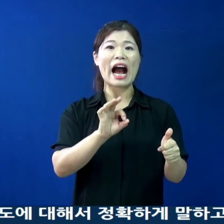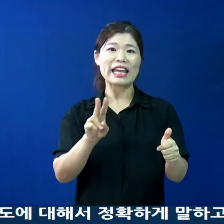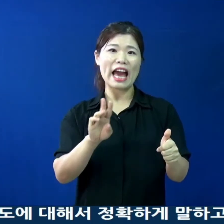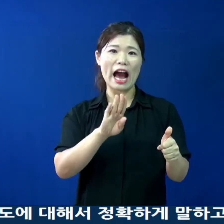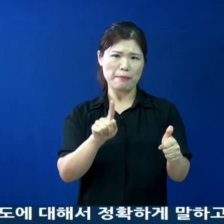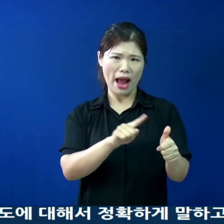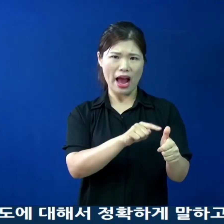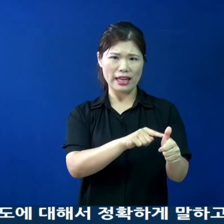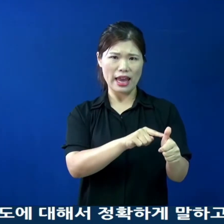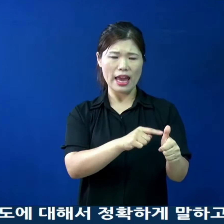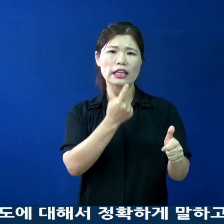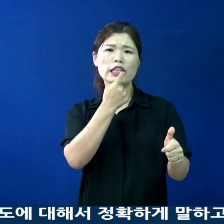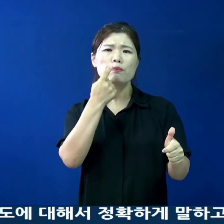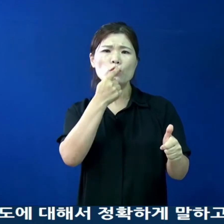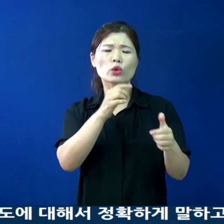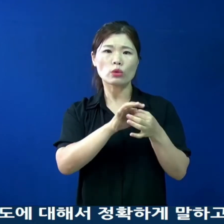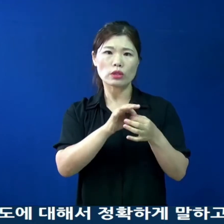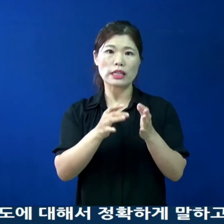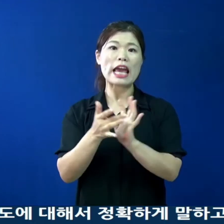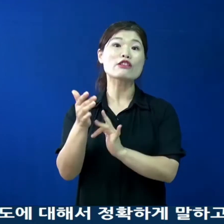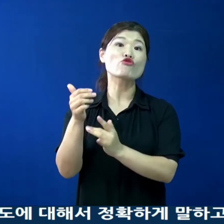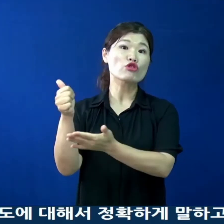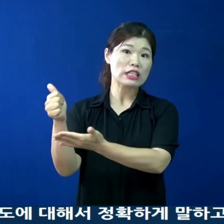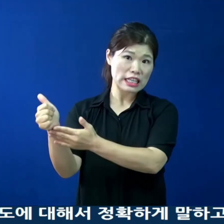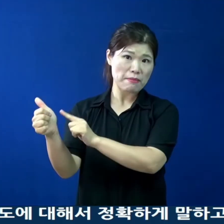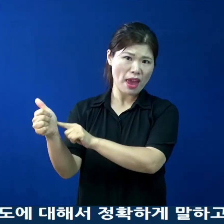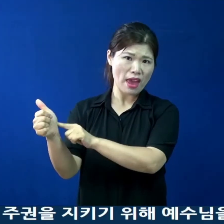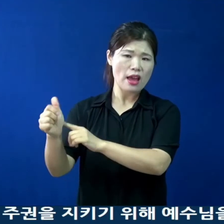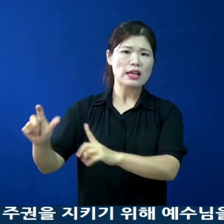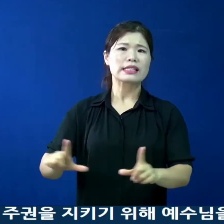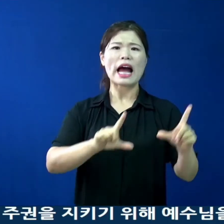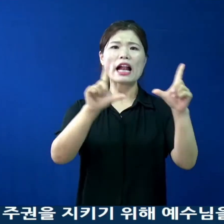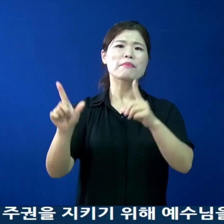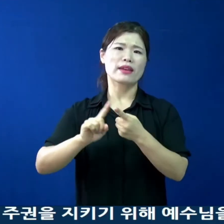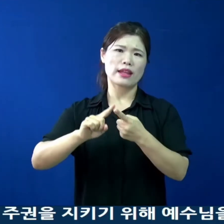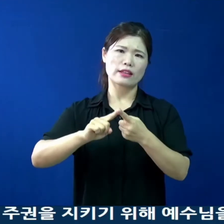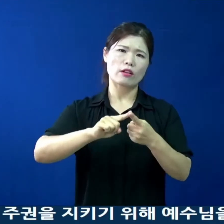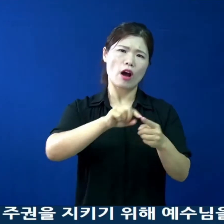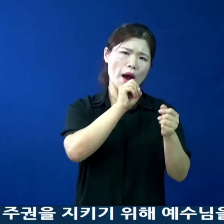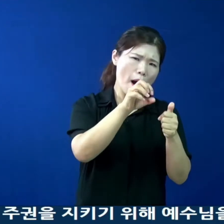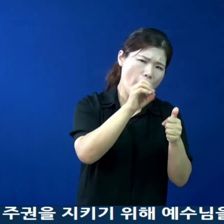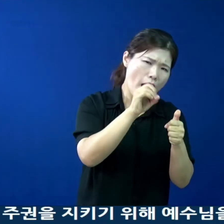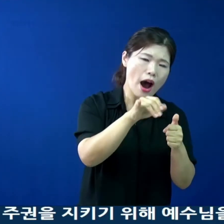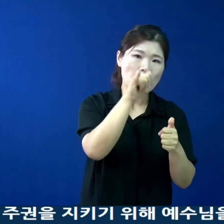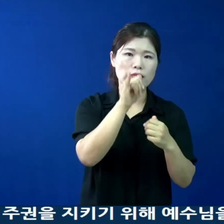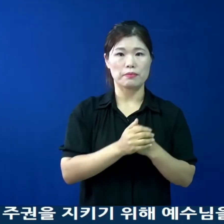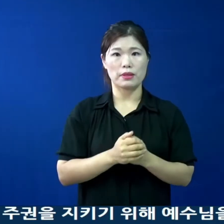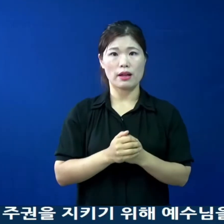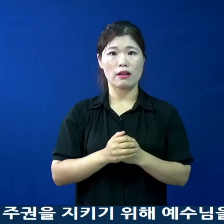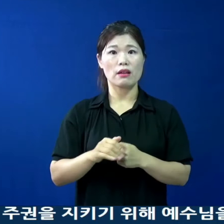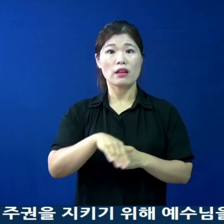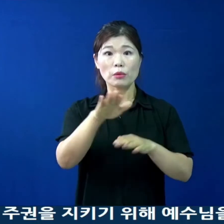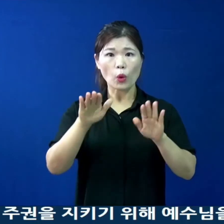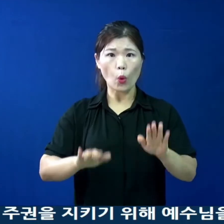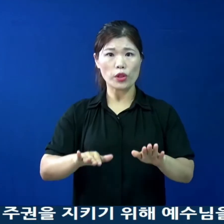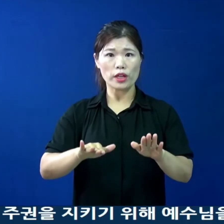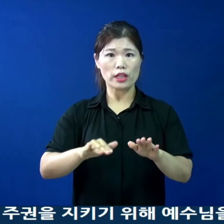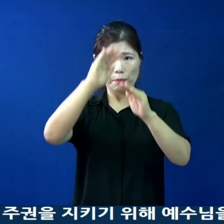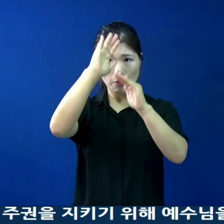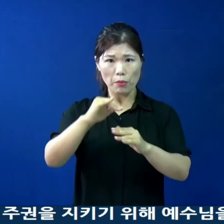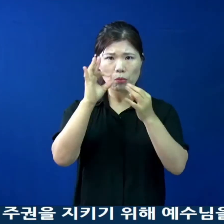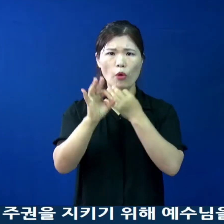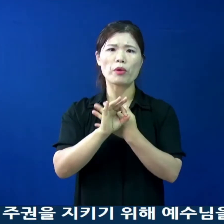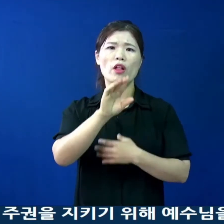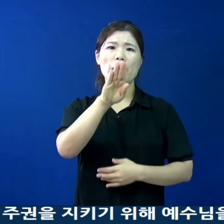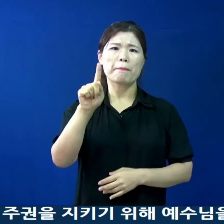통해서 예수님의 삶을 정확하게 서술하고 있는 겁니다. 오늘 우리가 만나는 이 본문 발람의